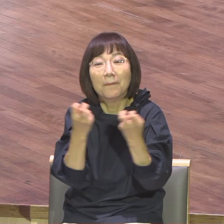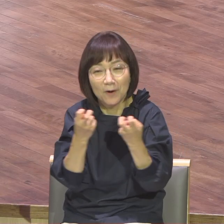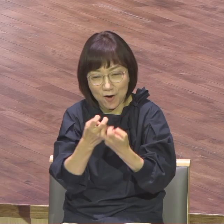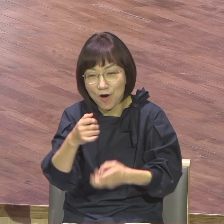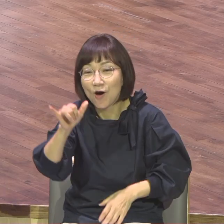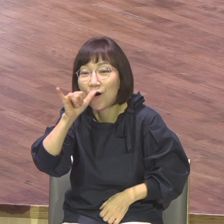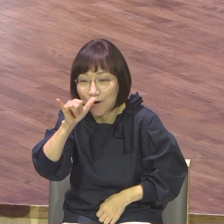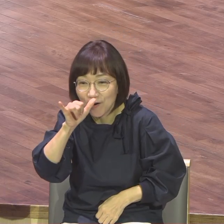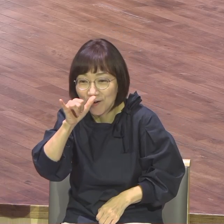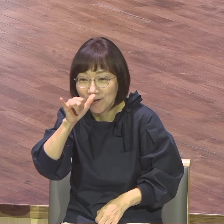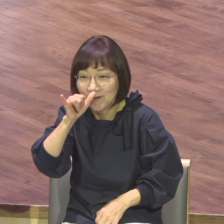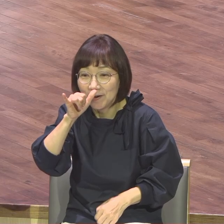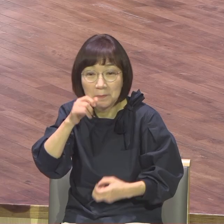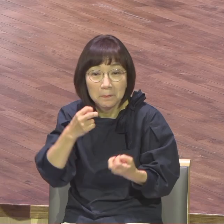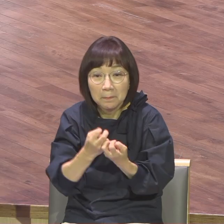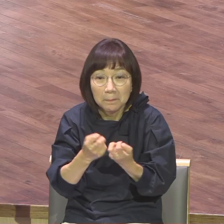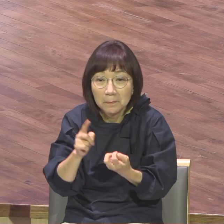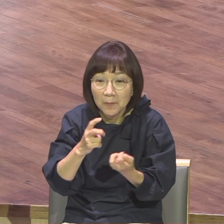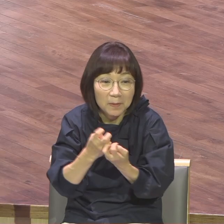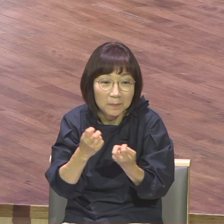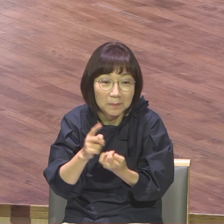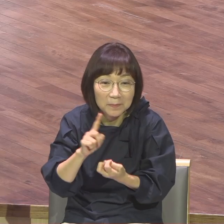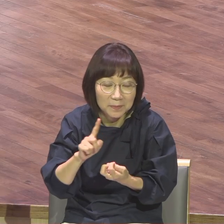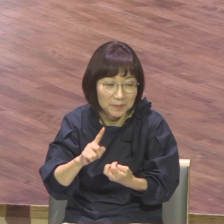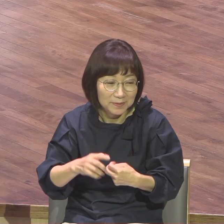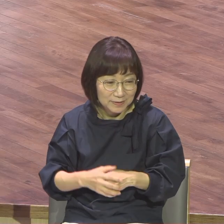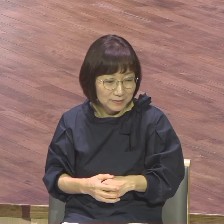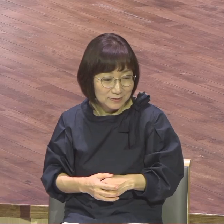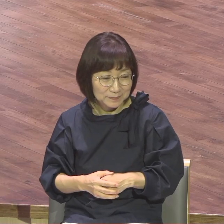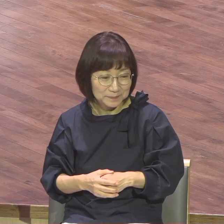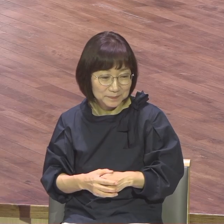있느냐? 육신적으로 영적으로 될 수 있느냐?